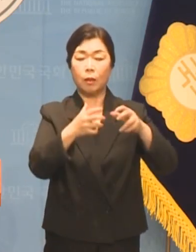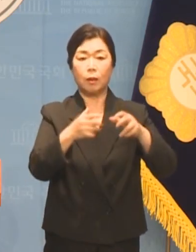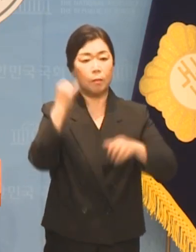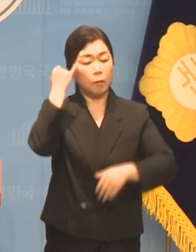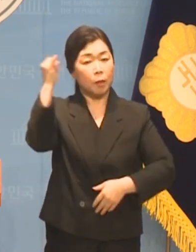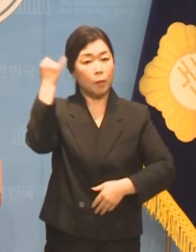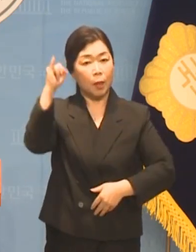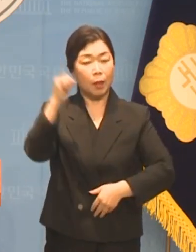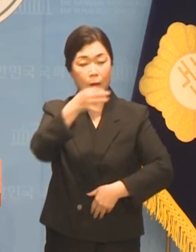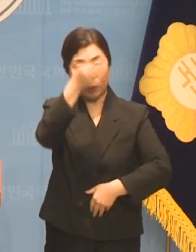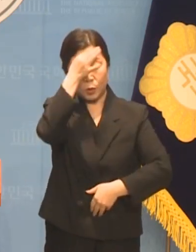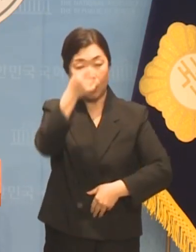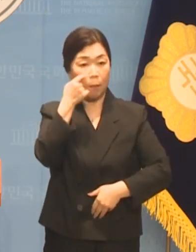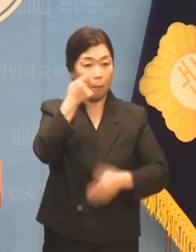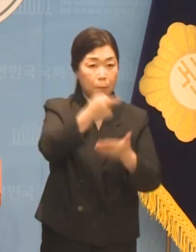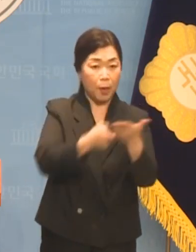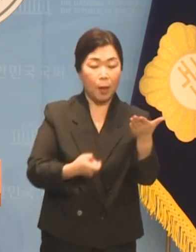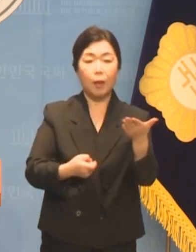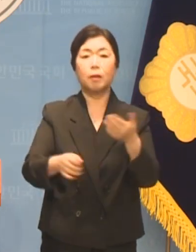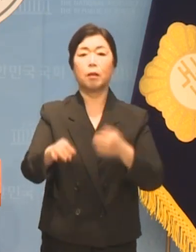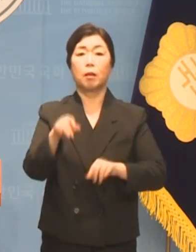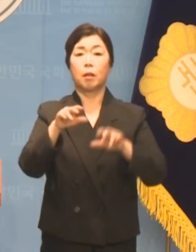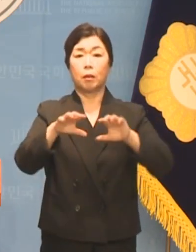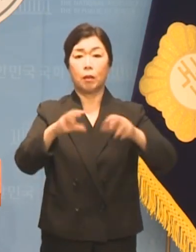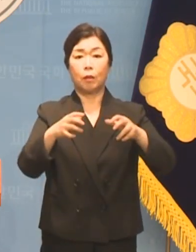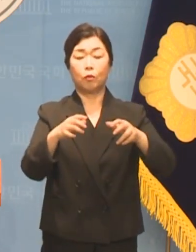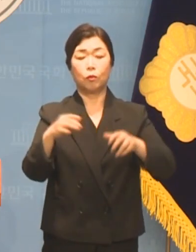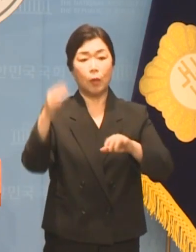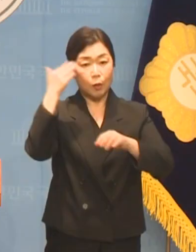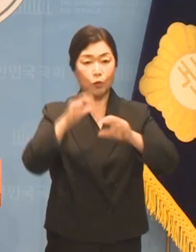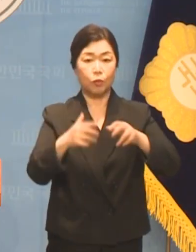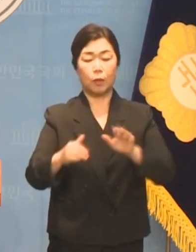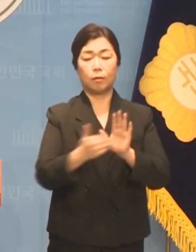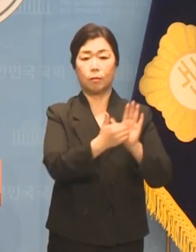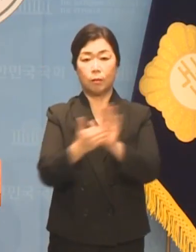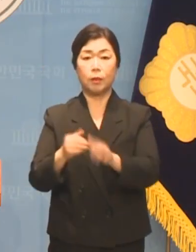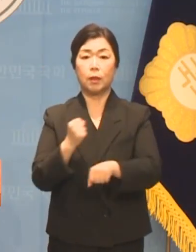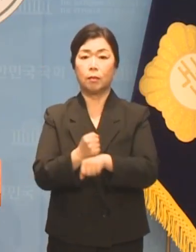창의적 역량을 배워 철통같이 지키겠습니다.